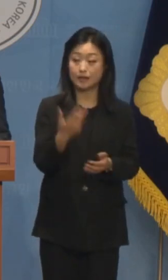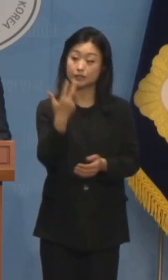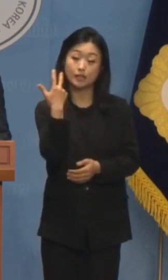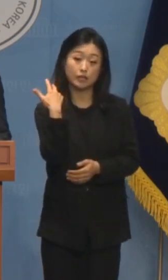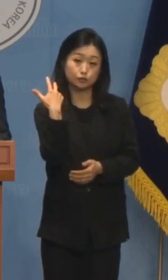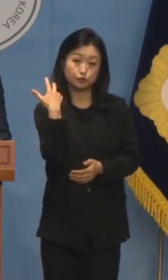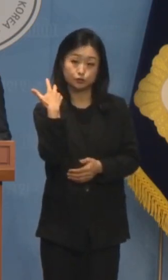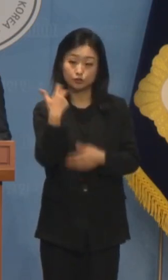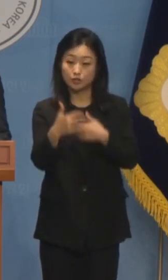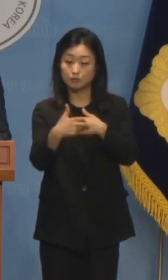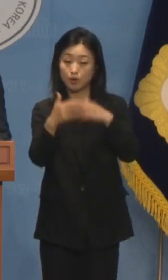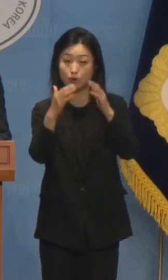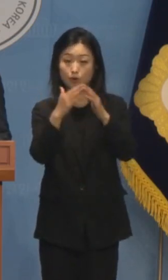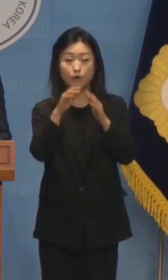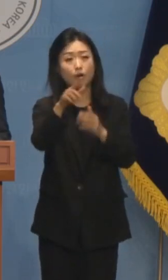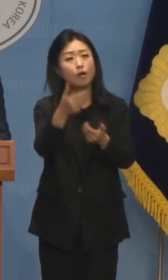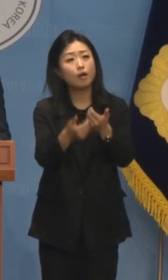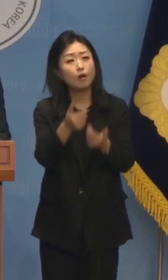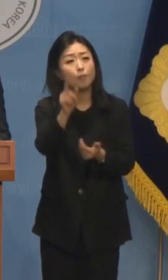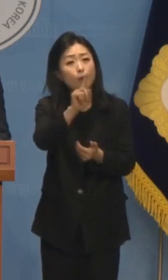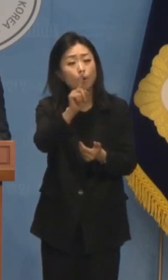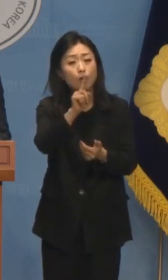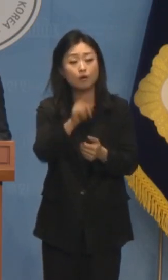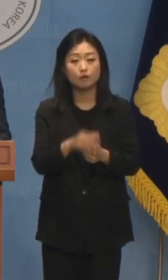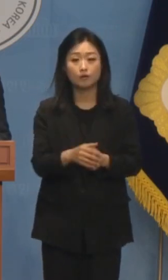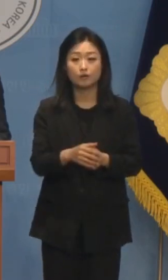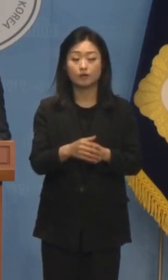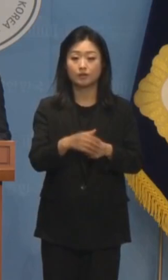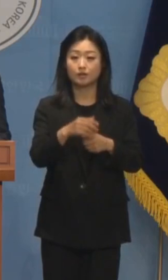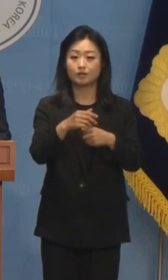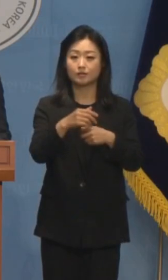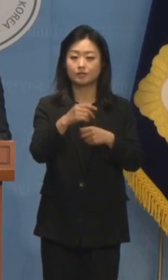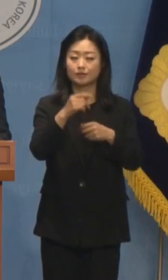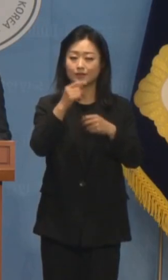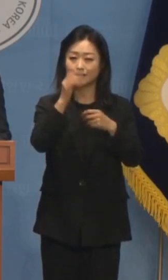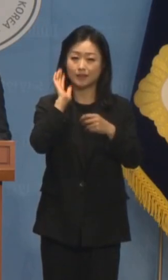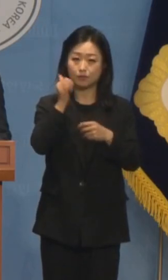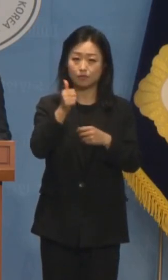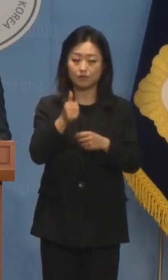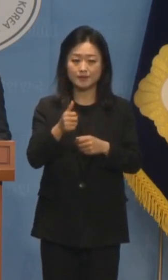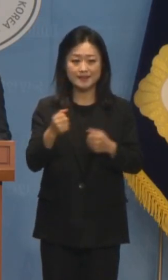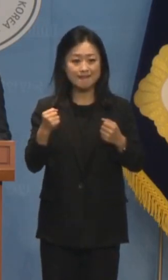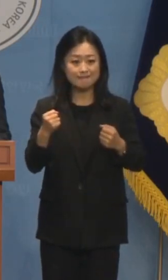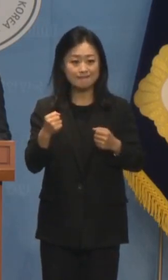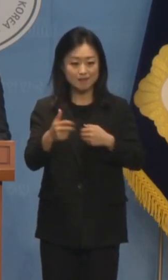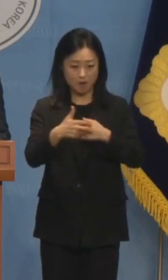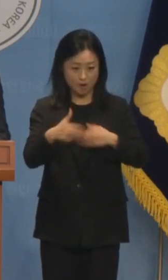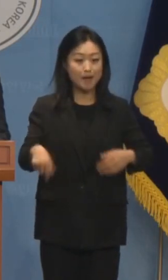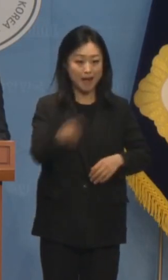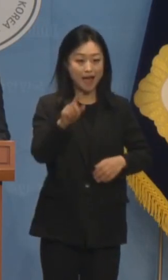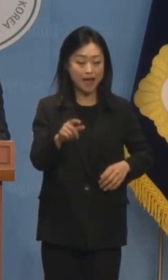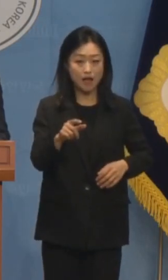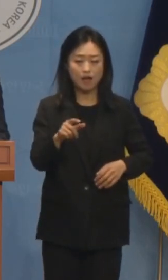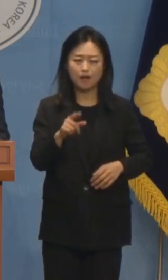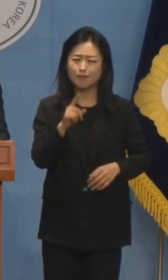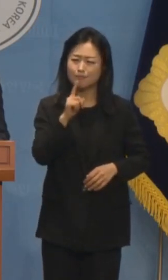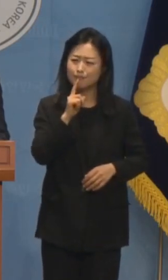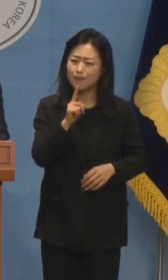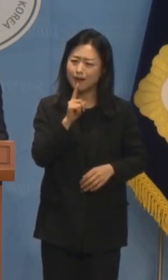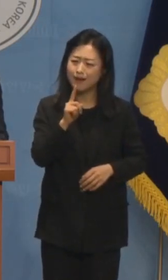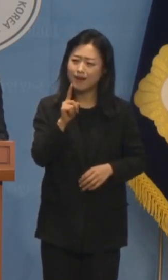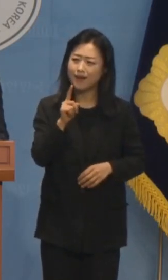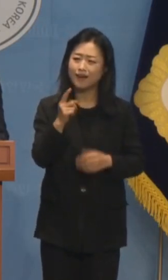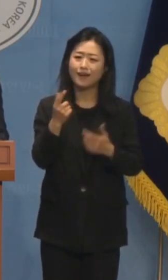의료 공백에 대해 묻자 두 주먹 불끈 쥐며 병원 좀 가보라 라고 외쳤던 윤석열